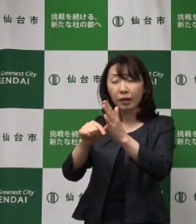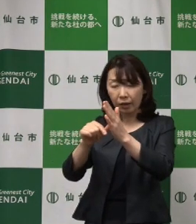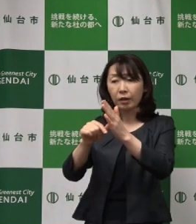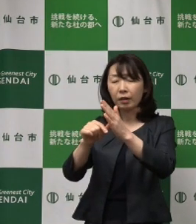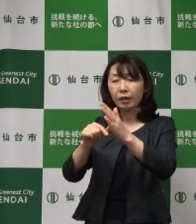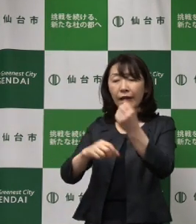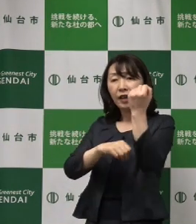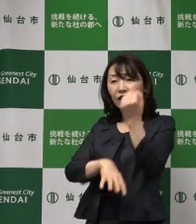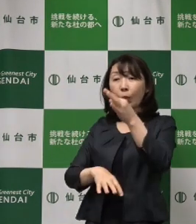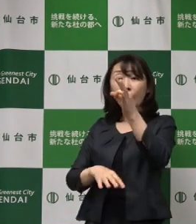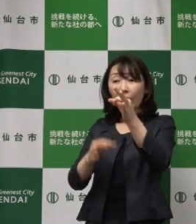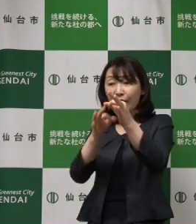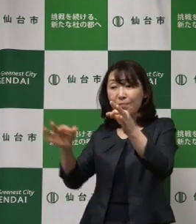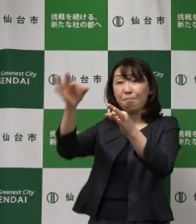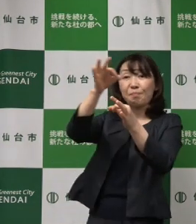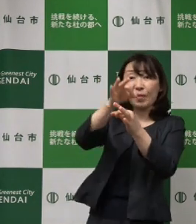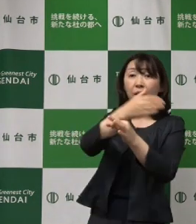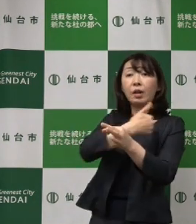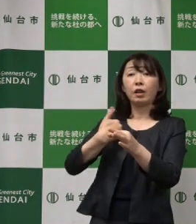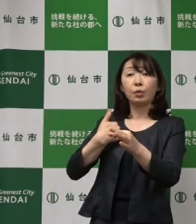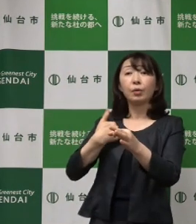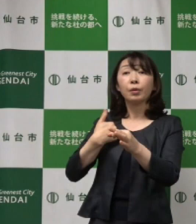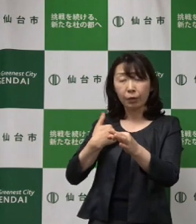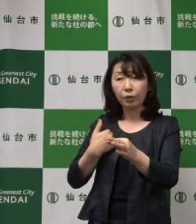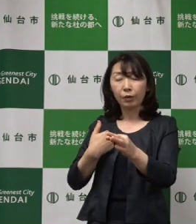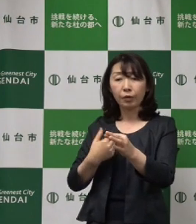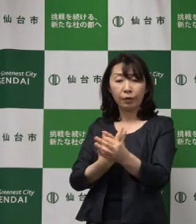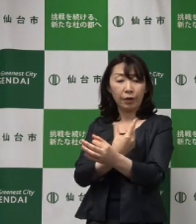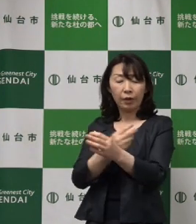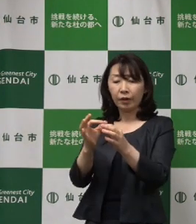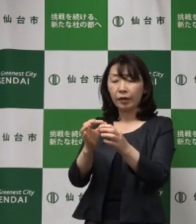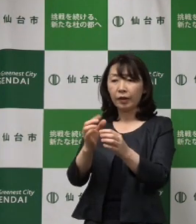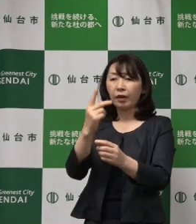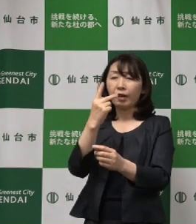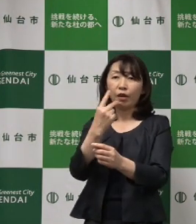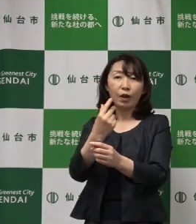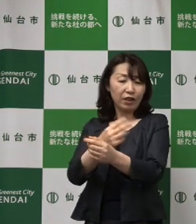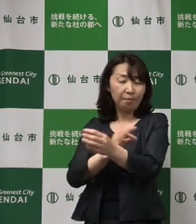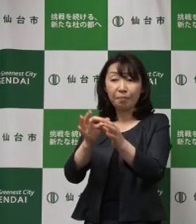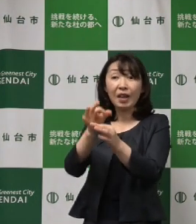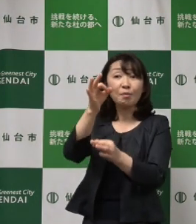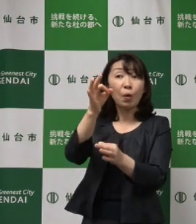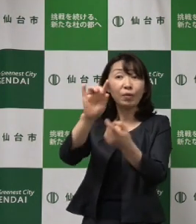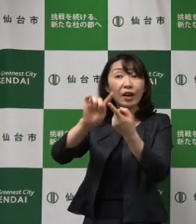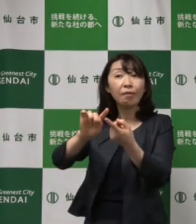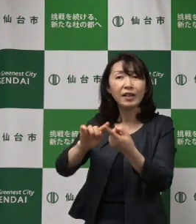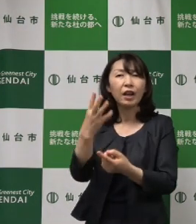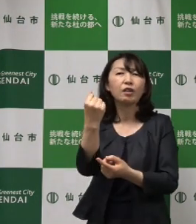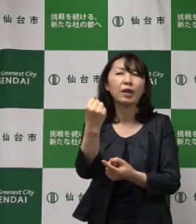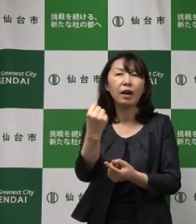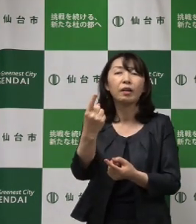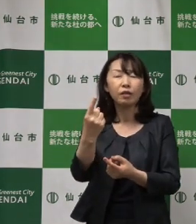から示されているのがございまして、1本あたりいくらという話が出ます。すみません、後ほどすみません、細かい数字